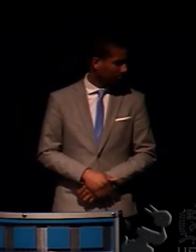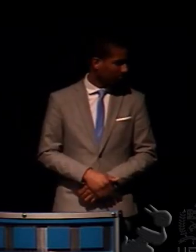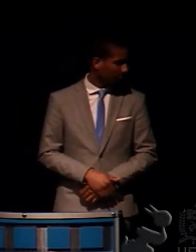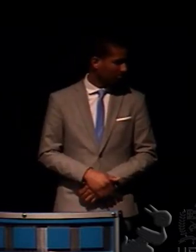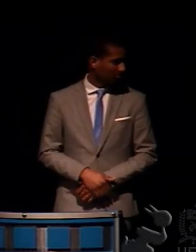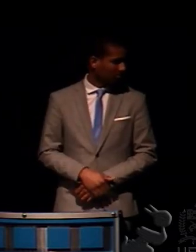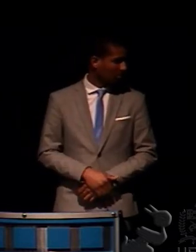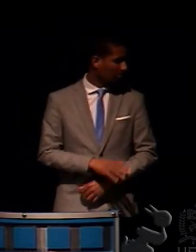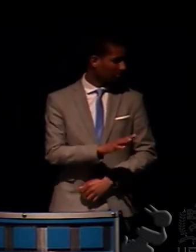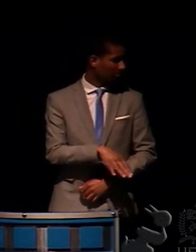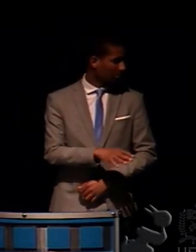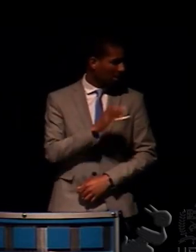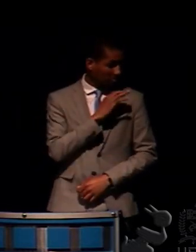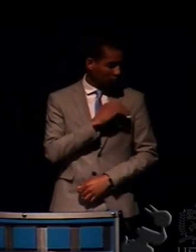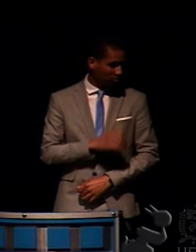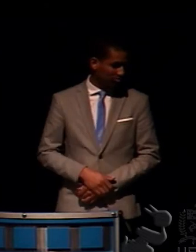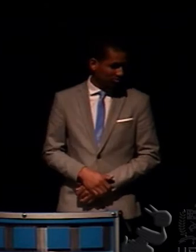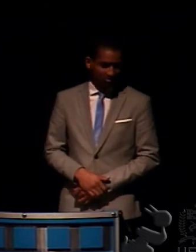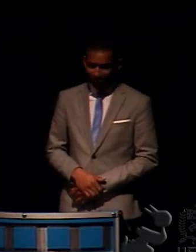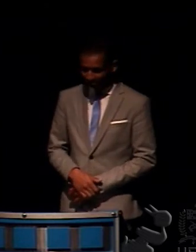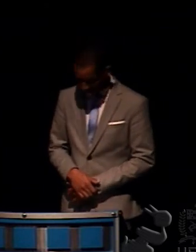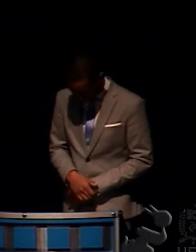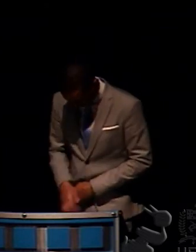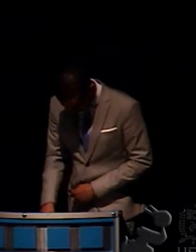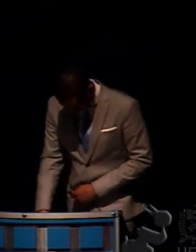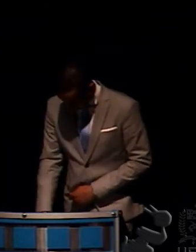Podemos abrir ainda para mais uma pergunta, ainda temos tempo.